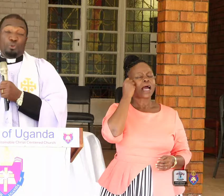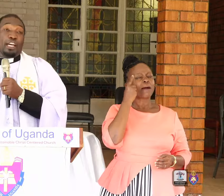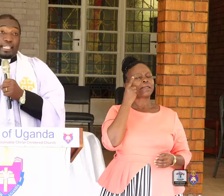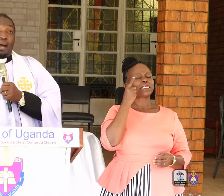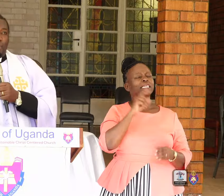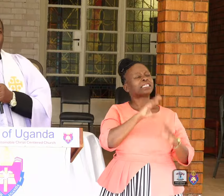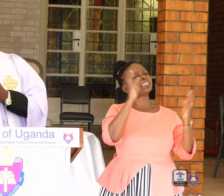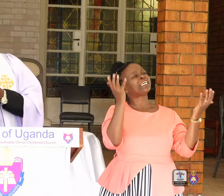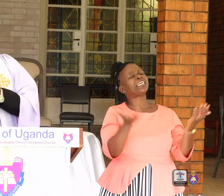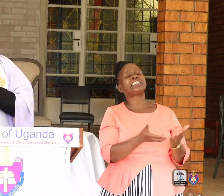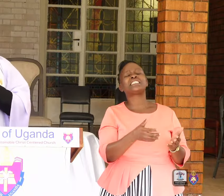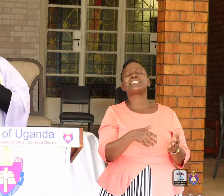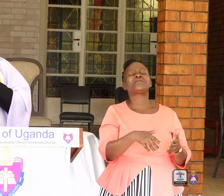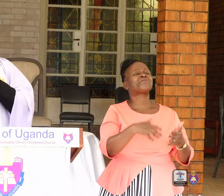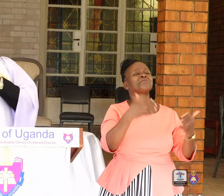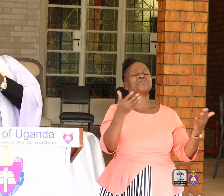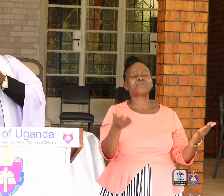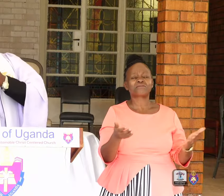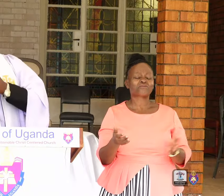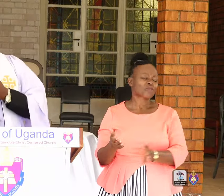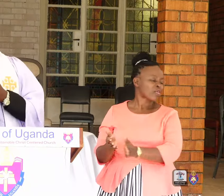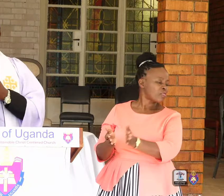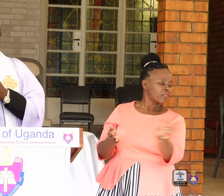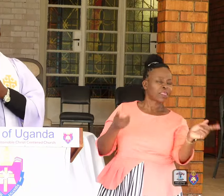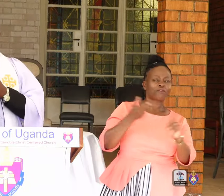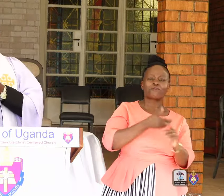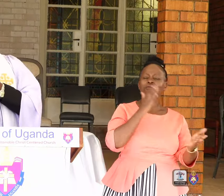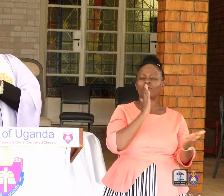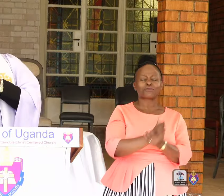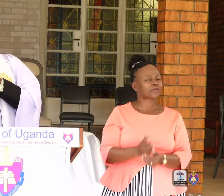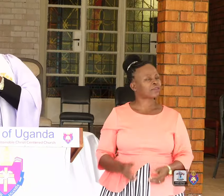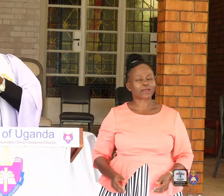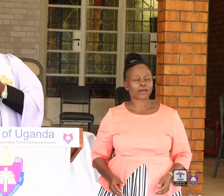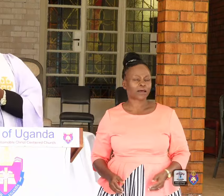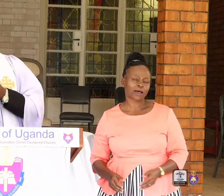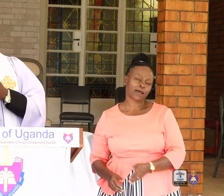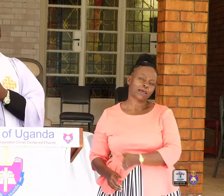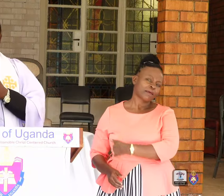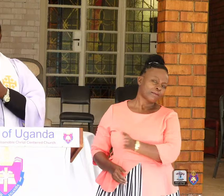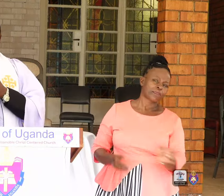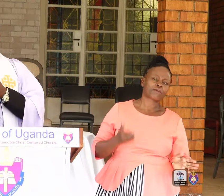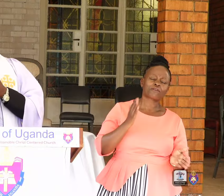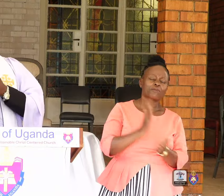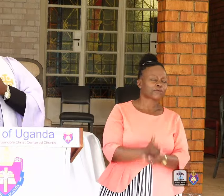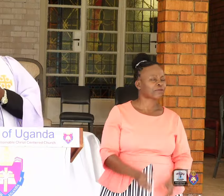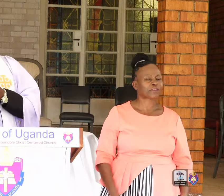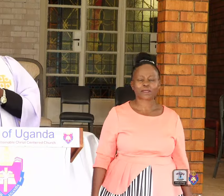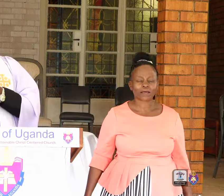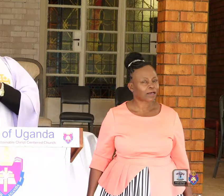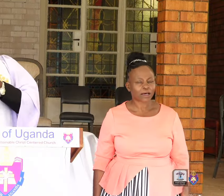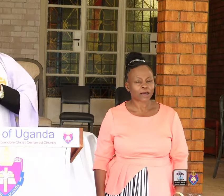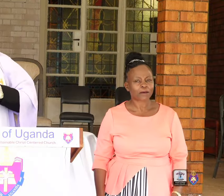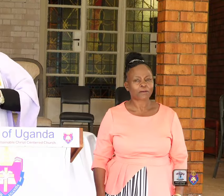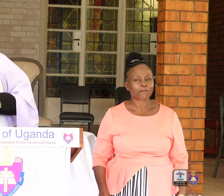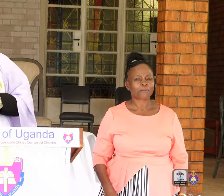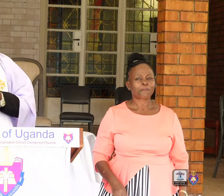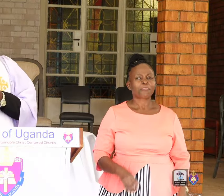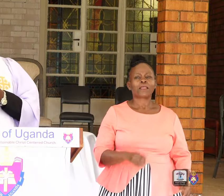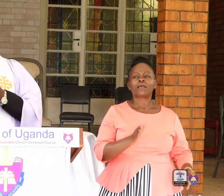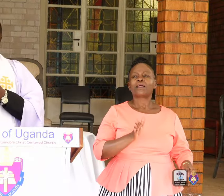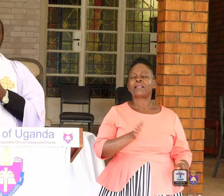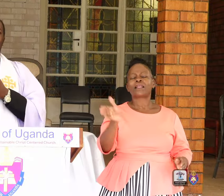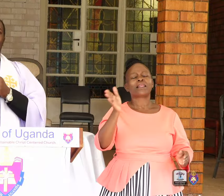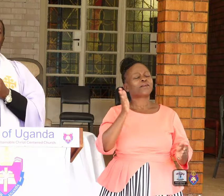ensi bw'etambula obutava ku mazima obutaleka mazima obutava ku kituufu